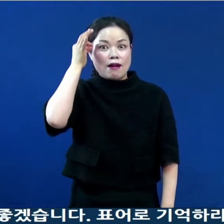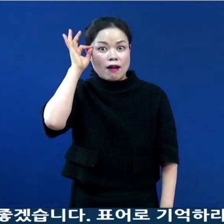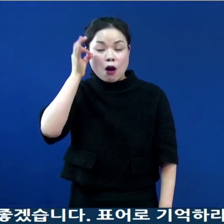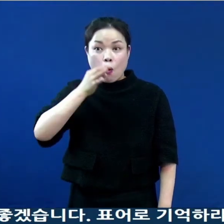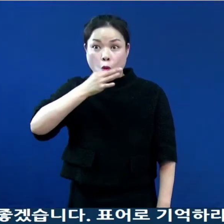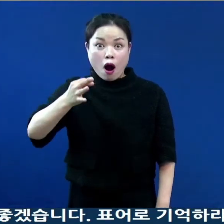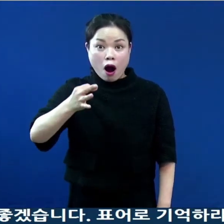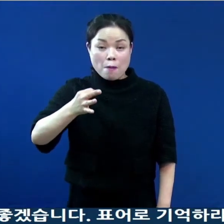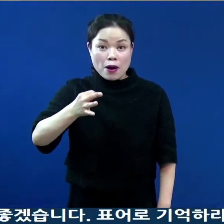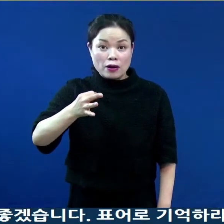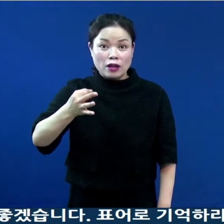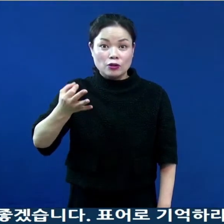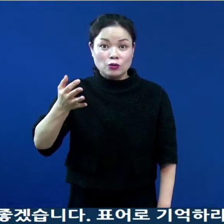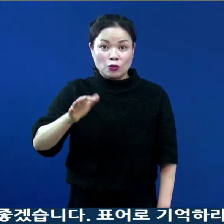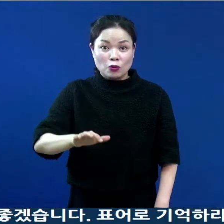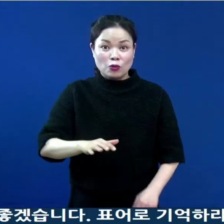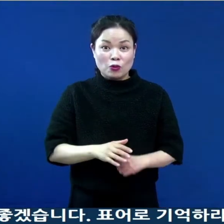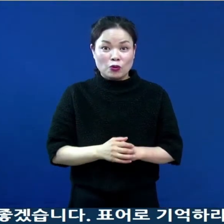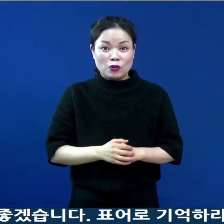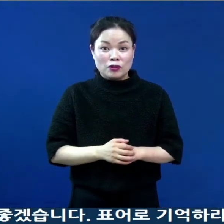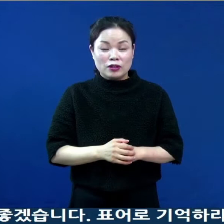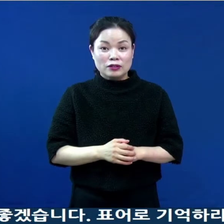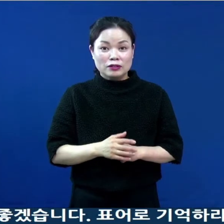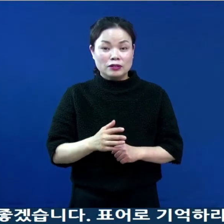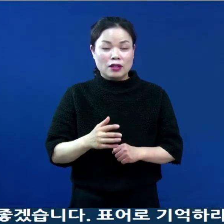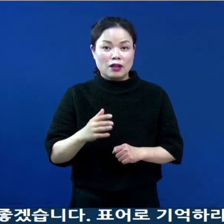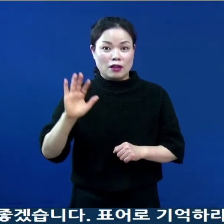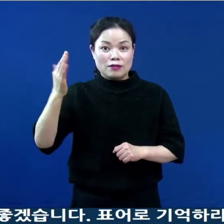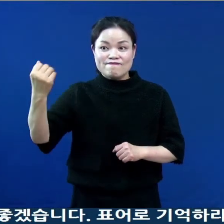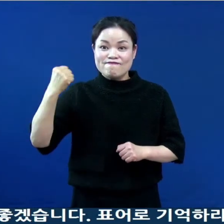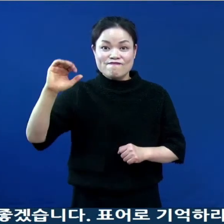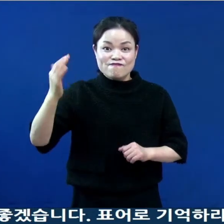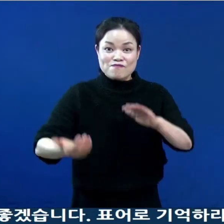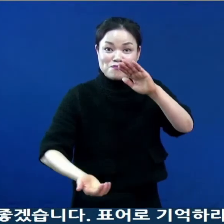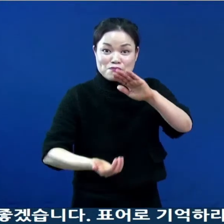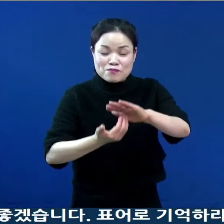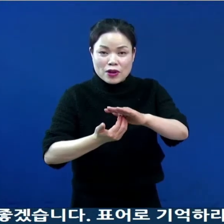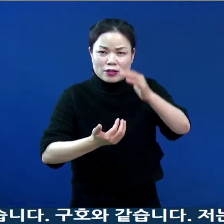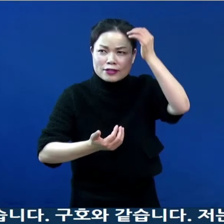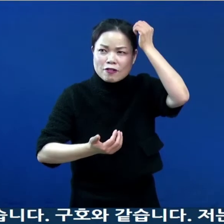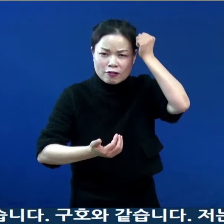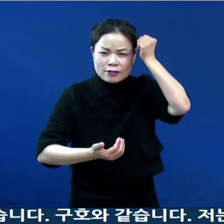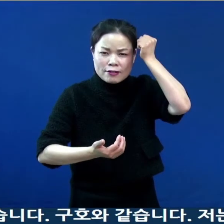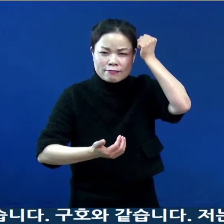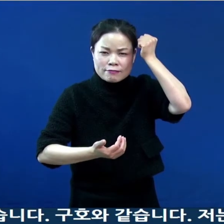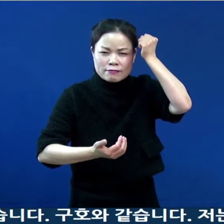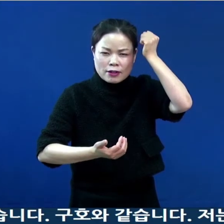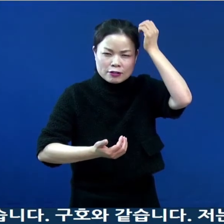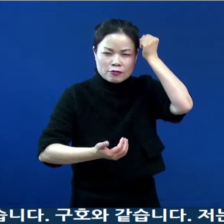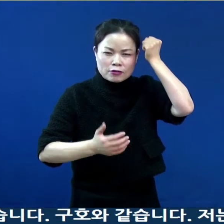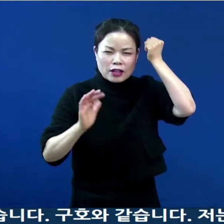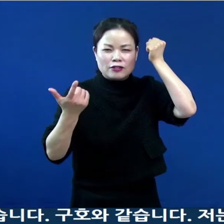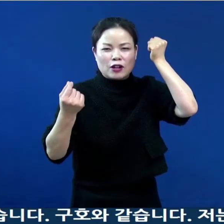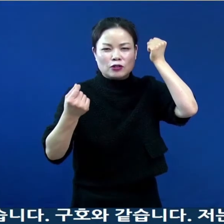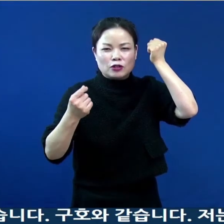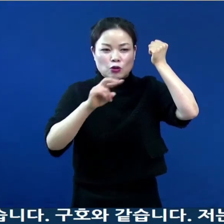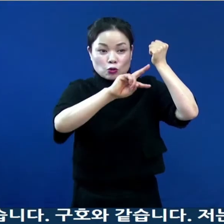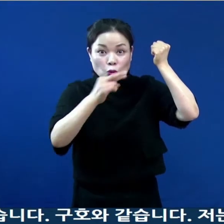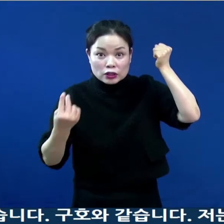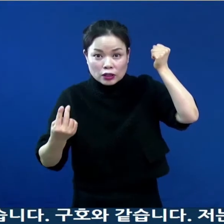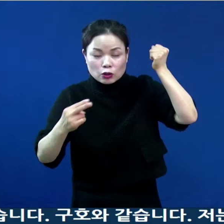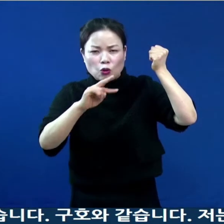외치기만 해도요, 이게 되는 것 같아요. 기억하자, 기억이 되는 것 같고요.